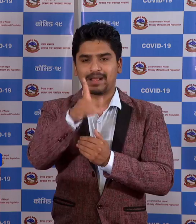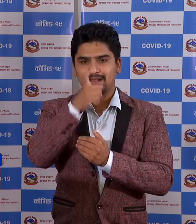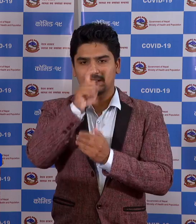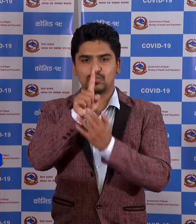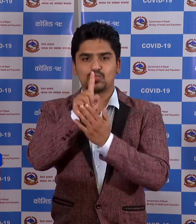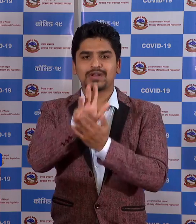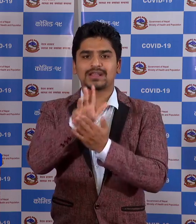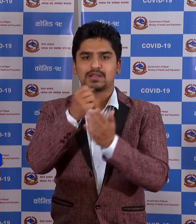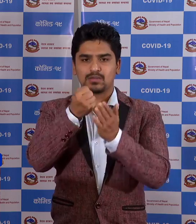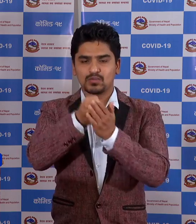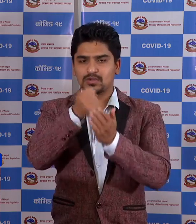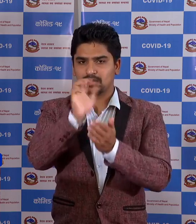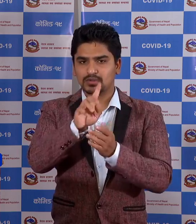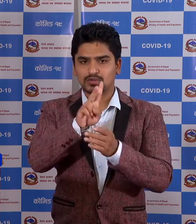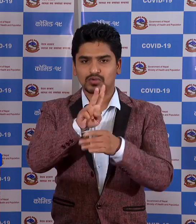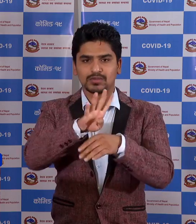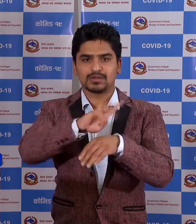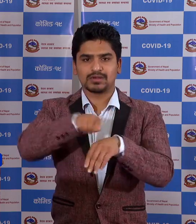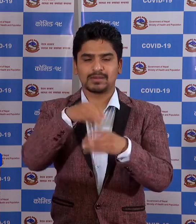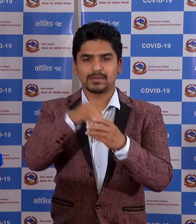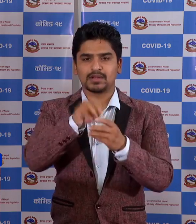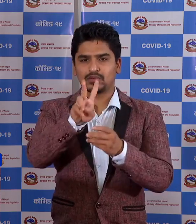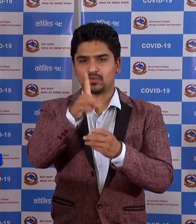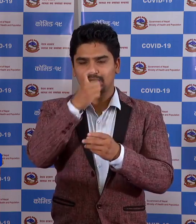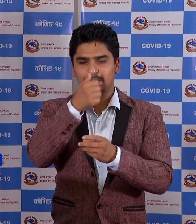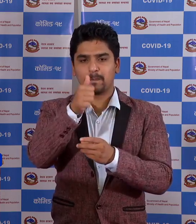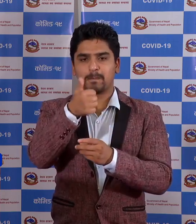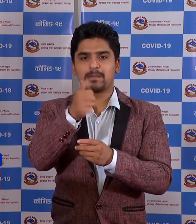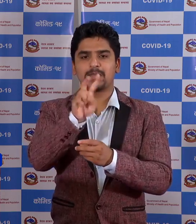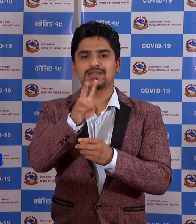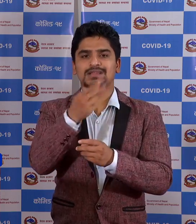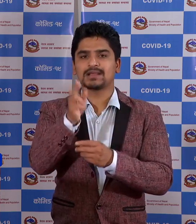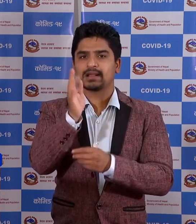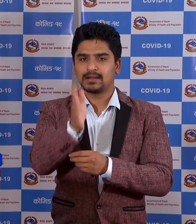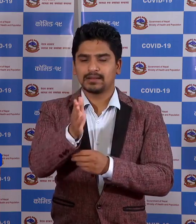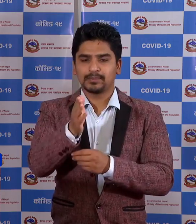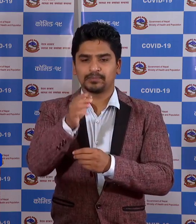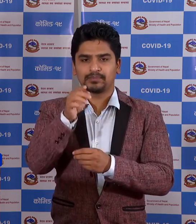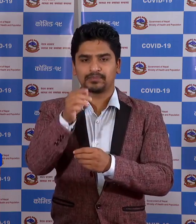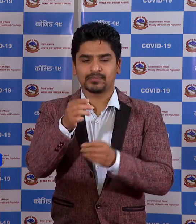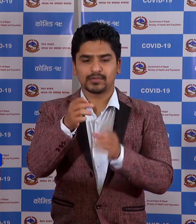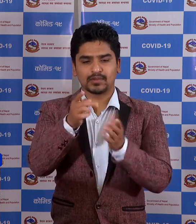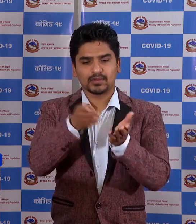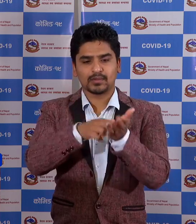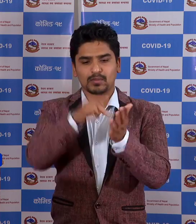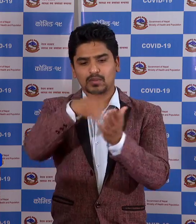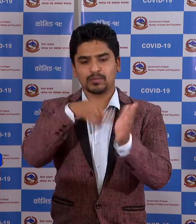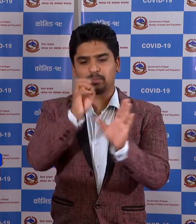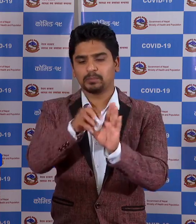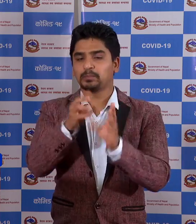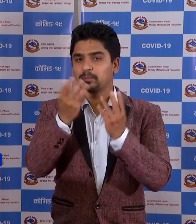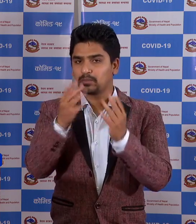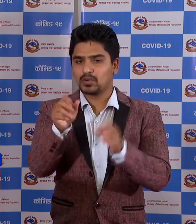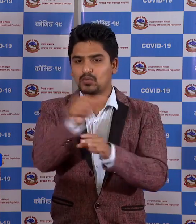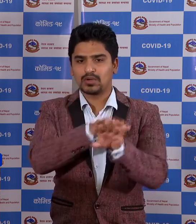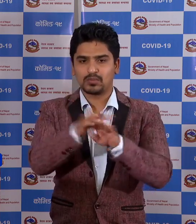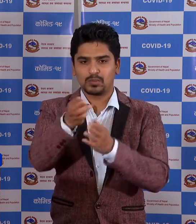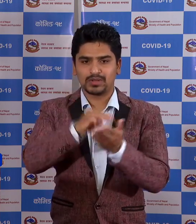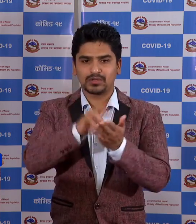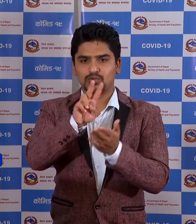34,519 पुगेको छ र गत 24 घण्टामा 262 जनाले यसमा इन्ट्री गराउनु भएको छ र